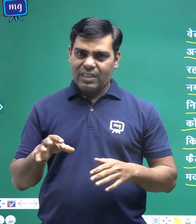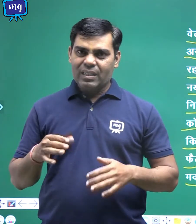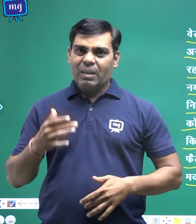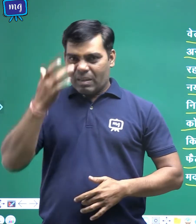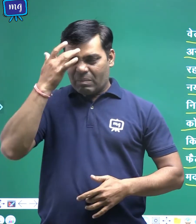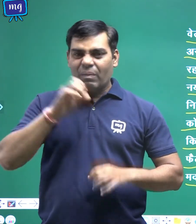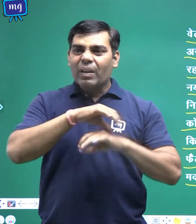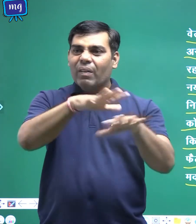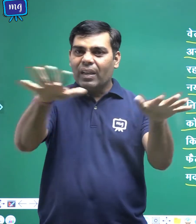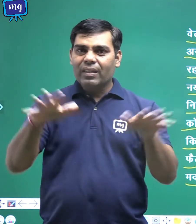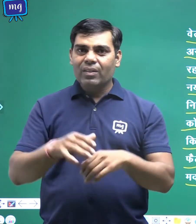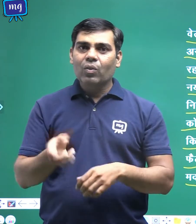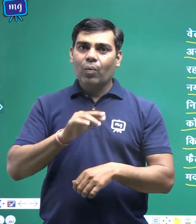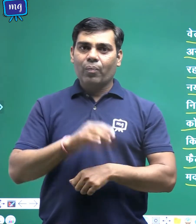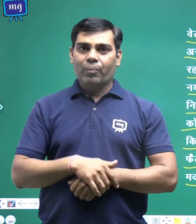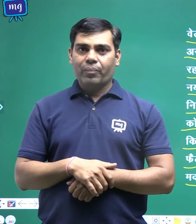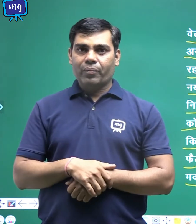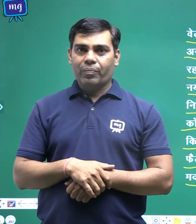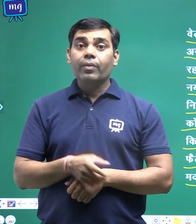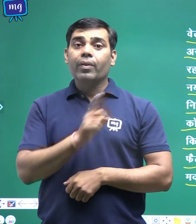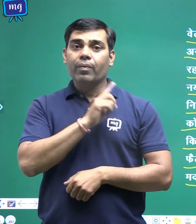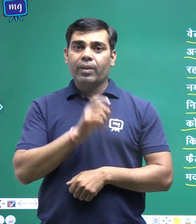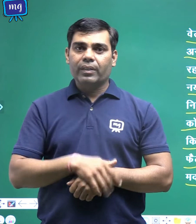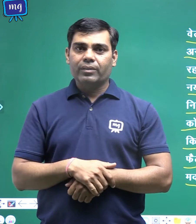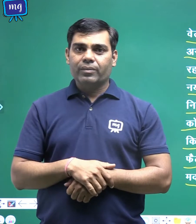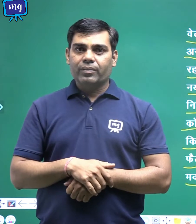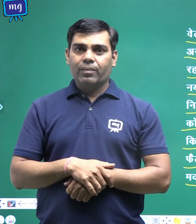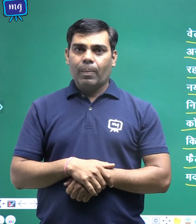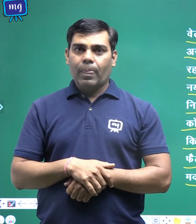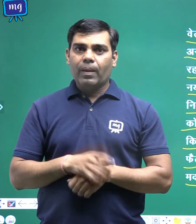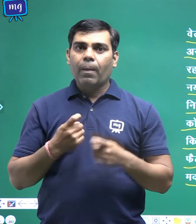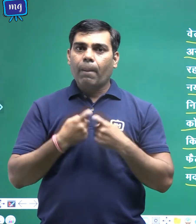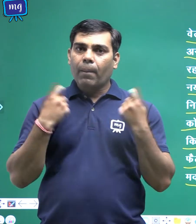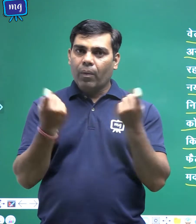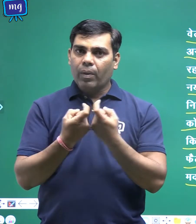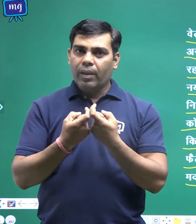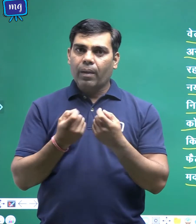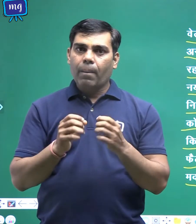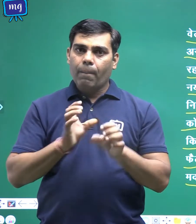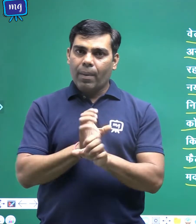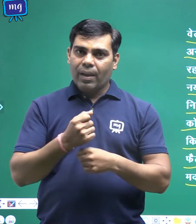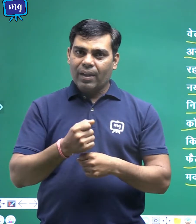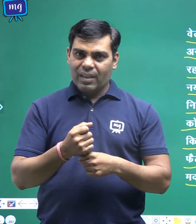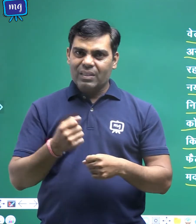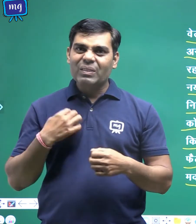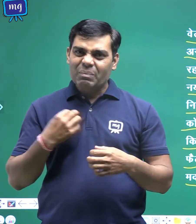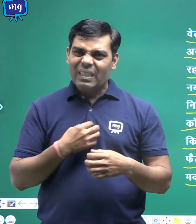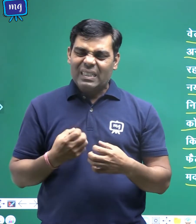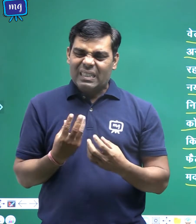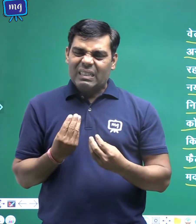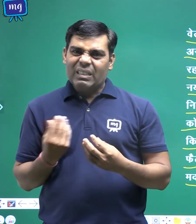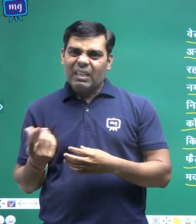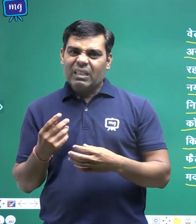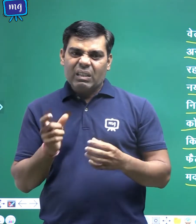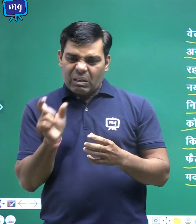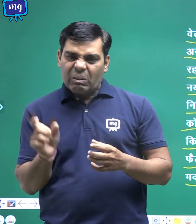फैली तो इन्होंने टोली बनाकर पीड़ितों की मदद